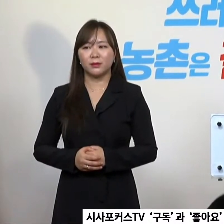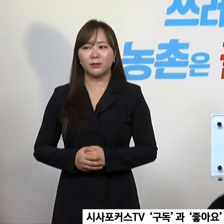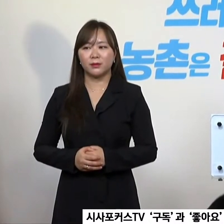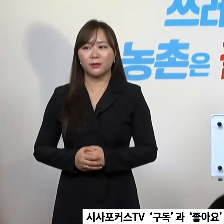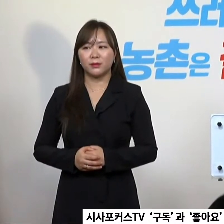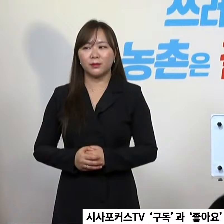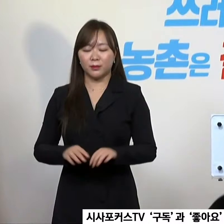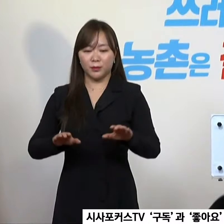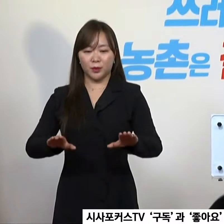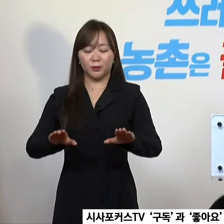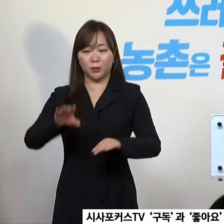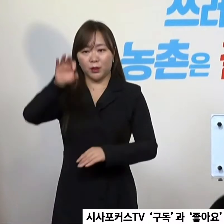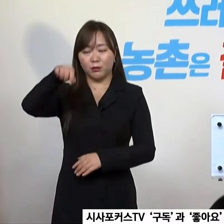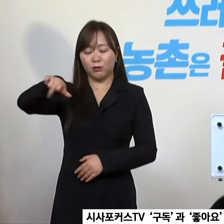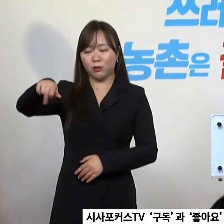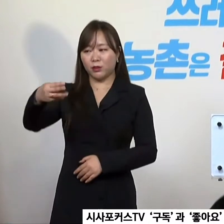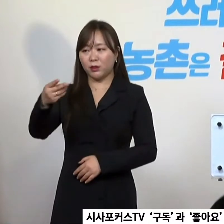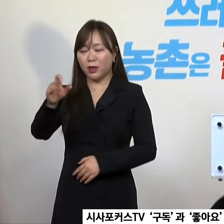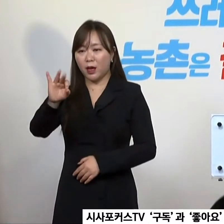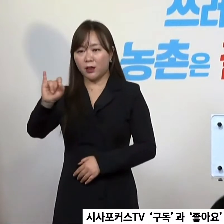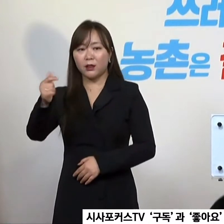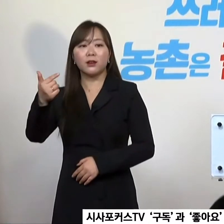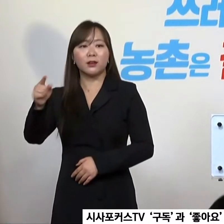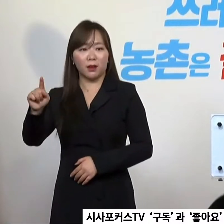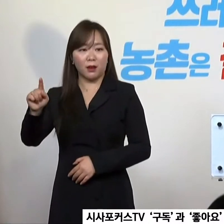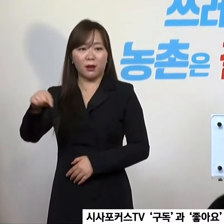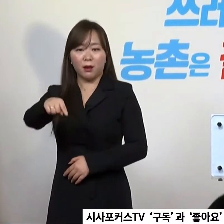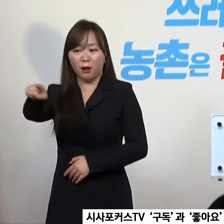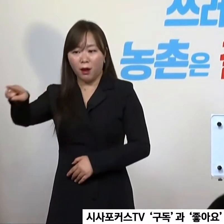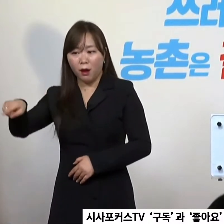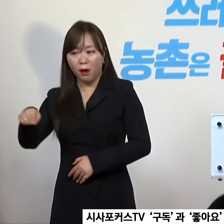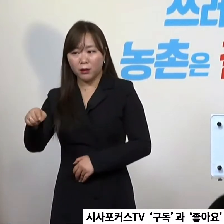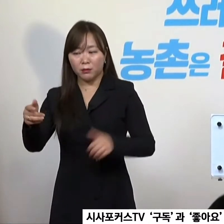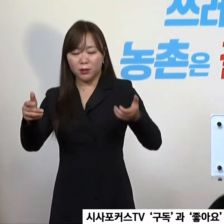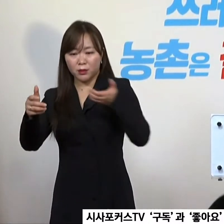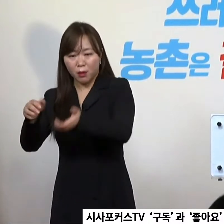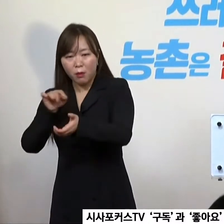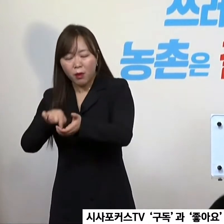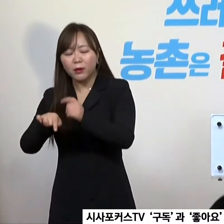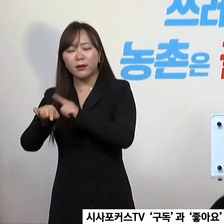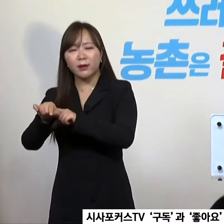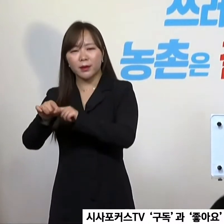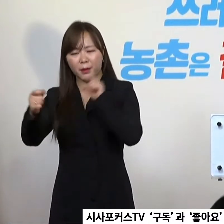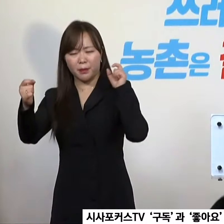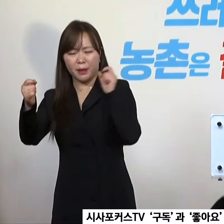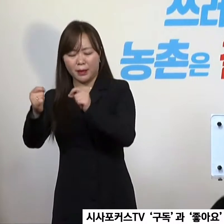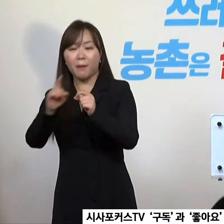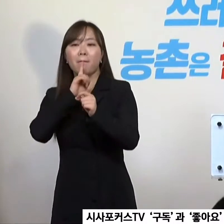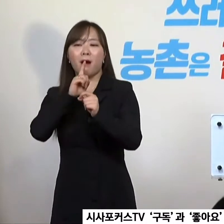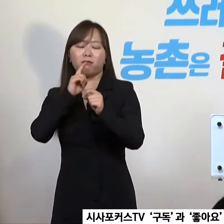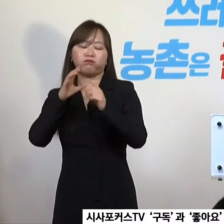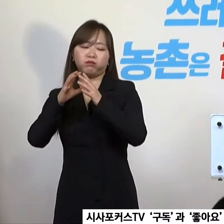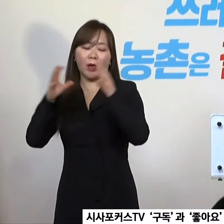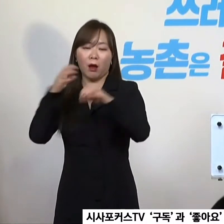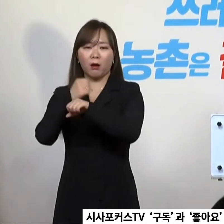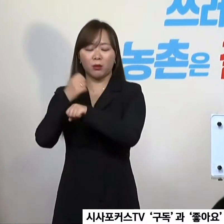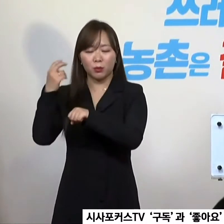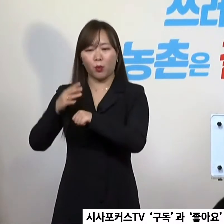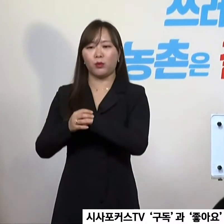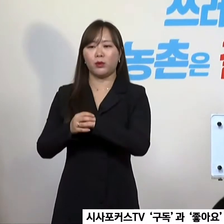지금 뭐 우크라이나 그 침공이 임박했다라고 하고 있고